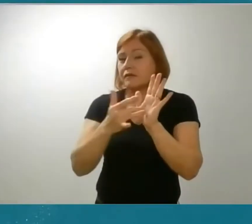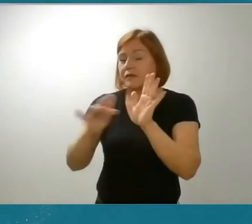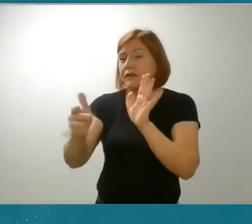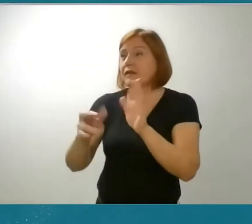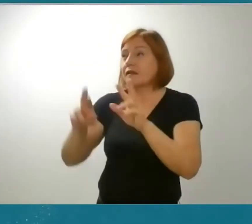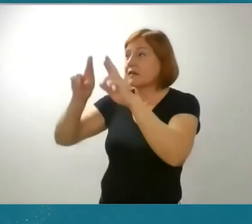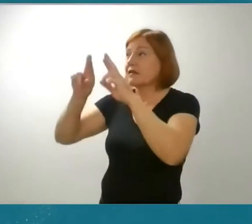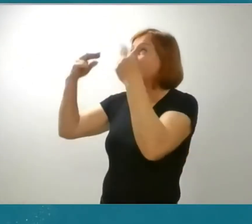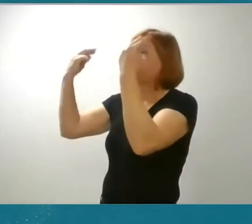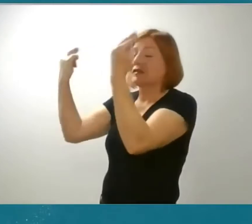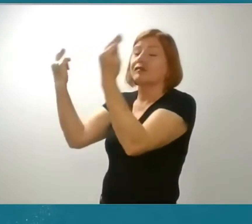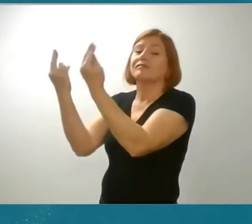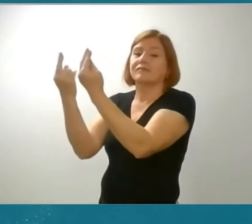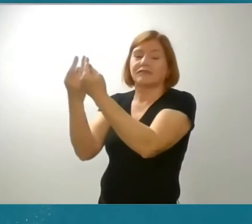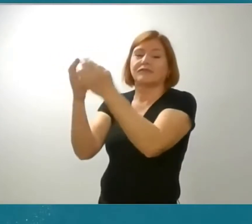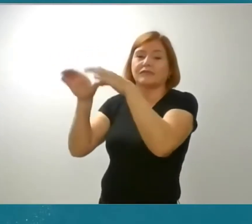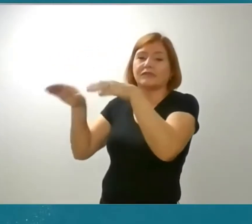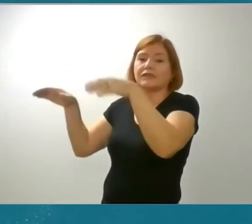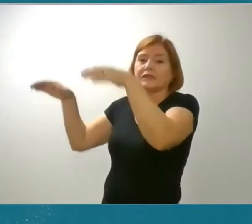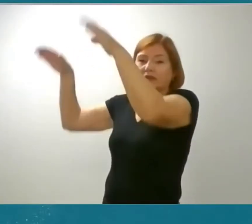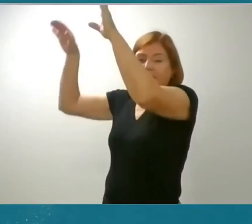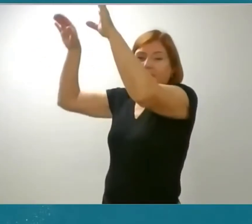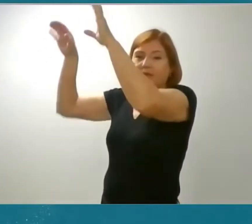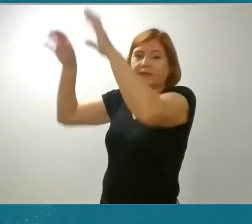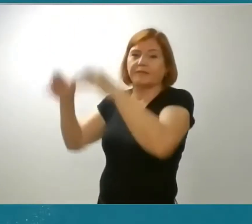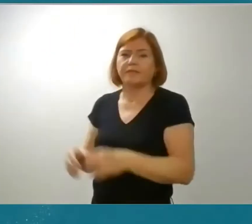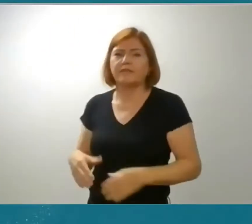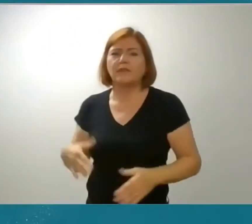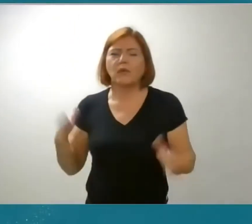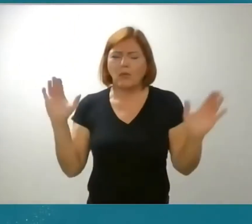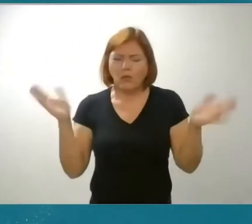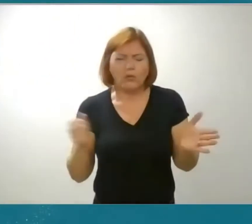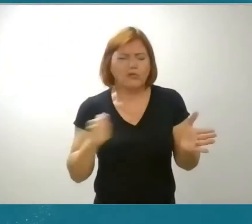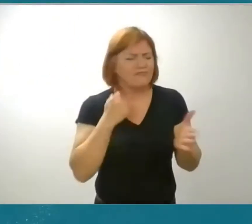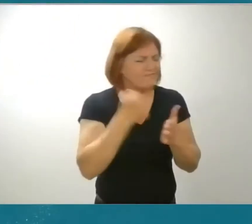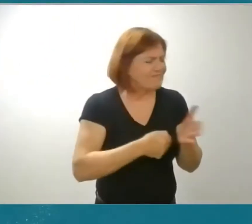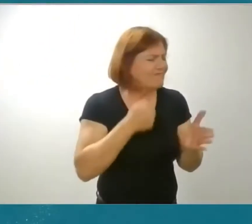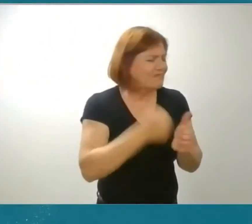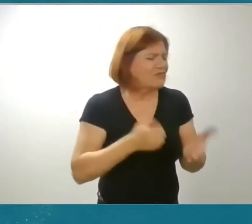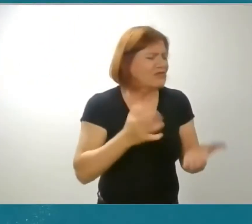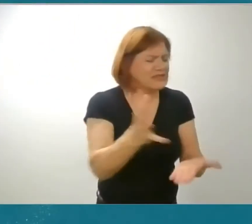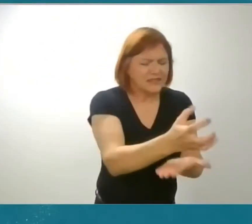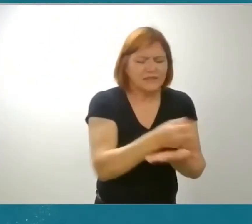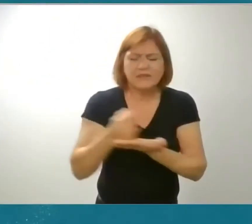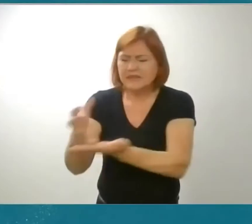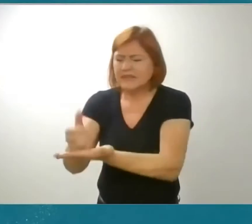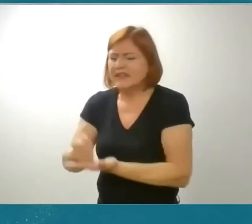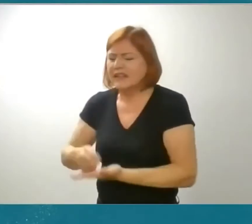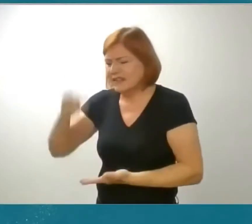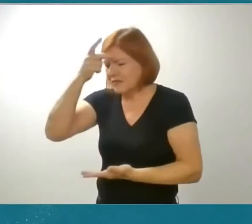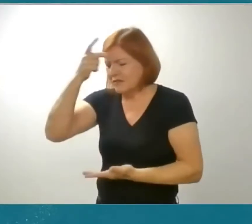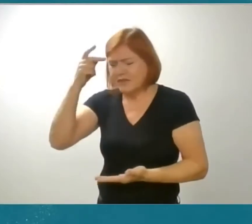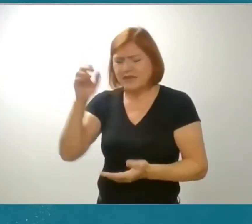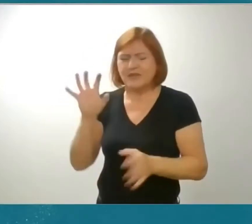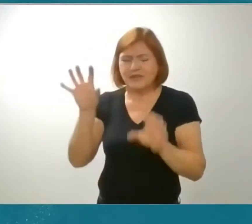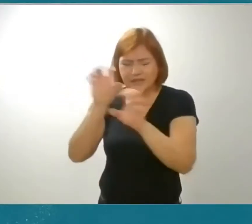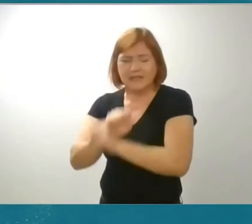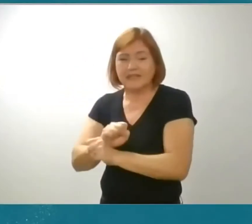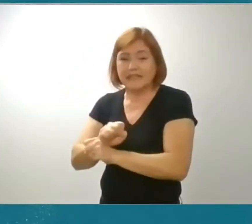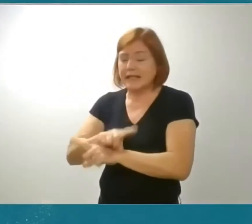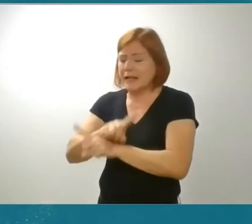pressa para tirar esse povo que anda nas trevas. Nós precisamos levar